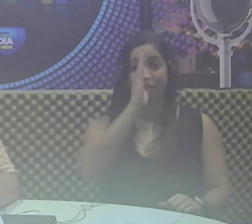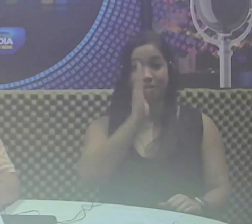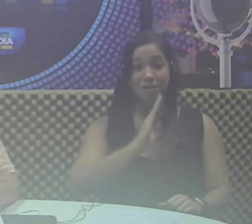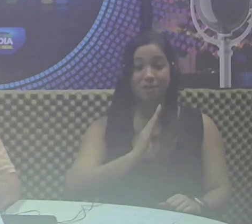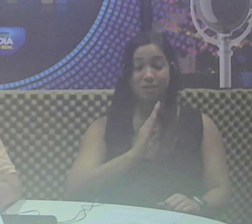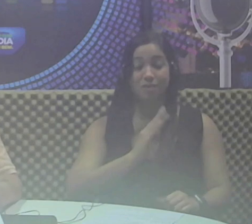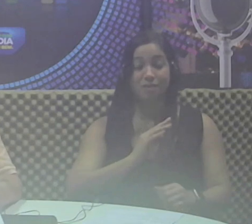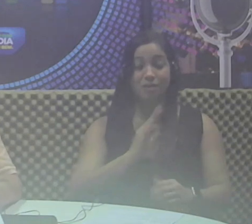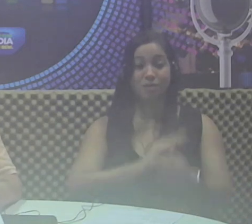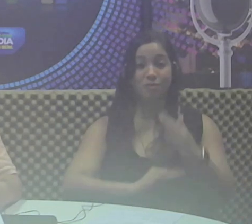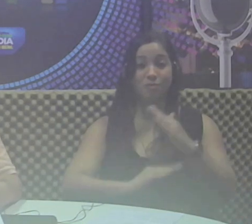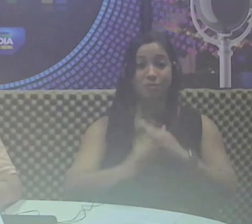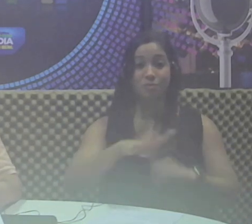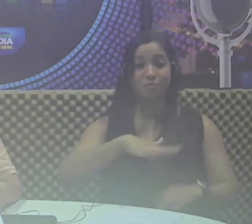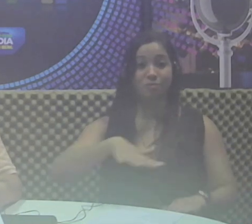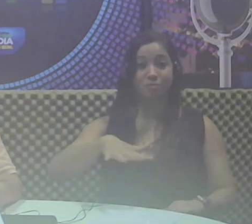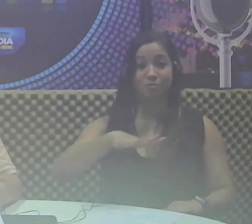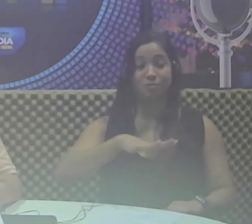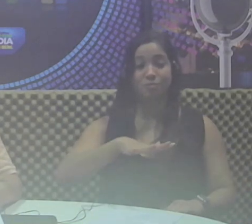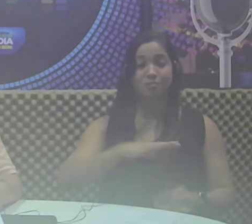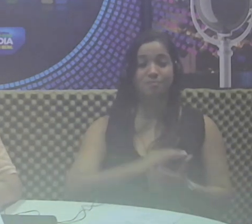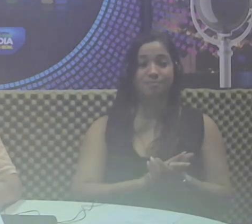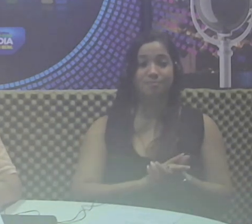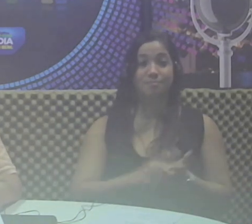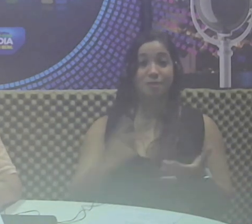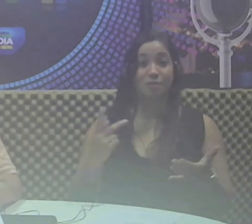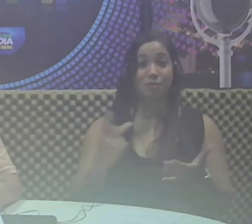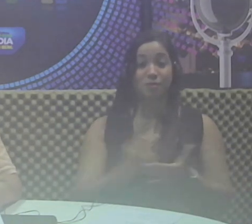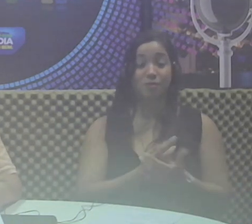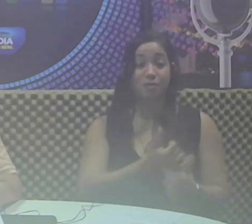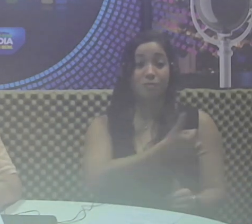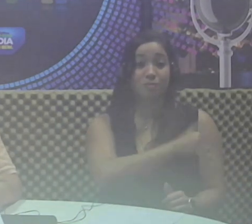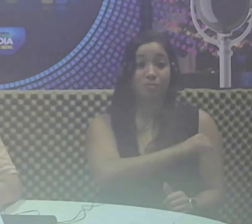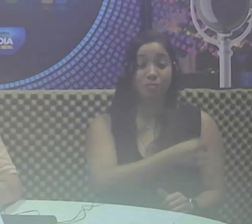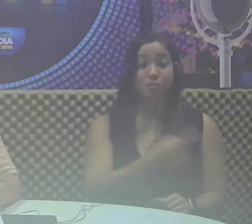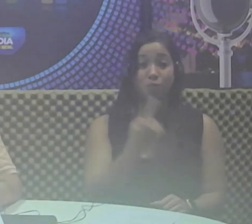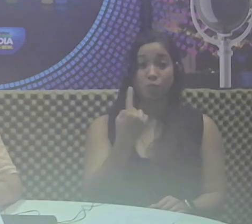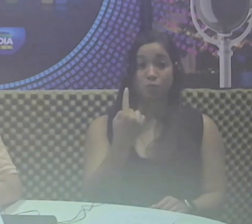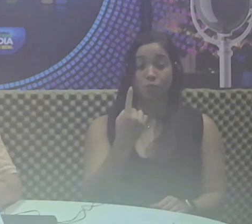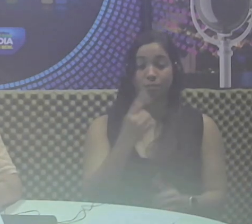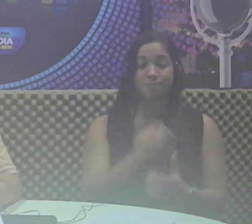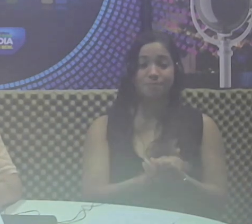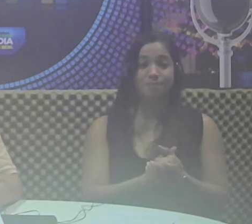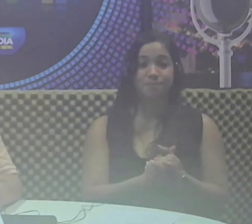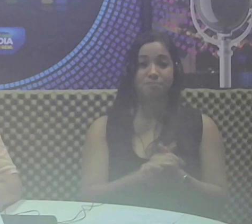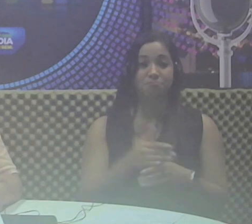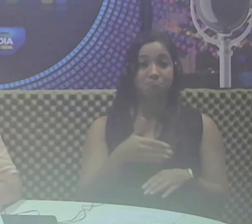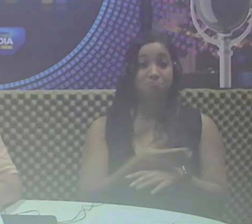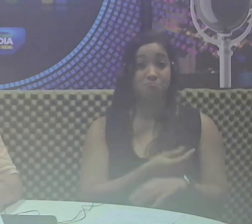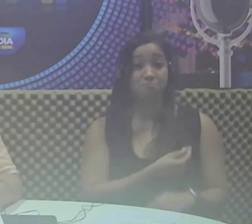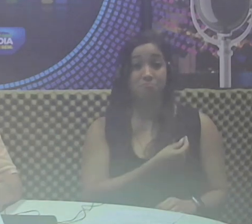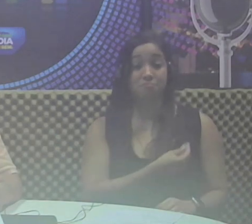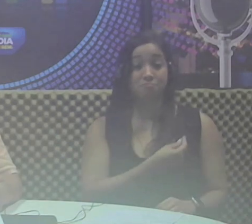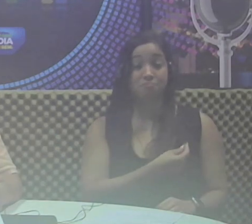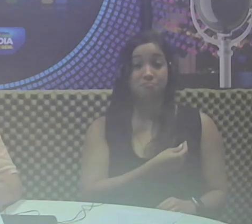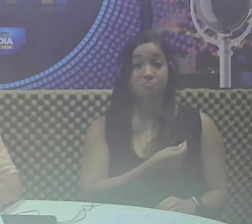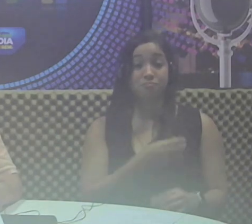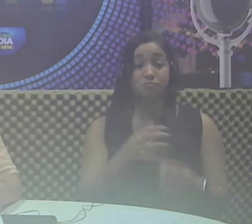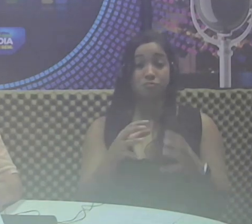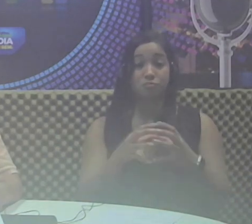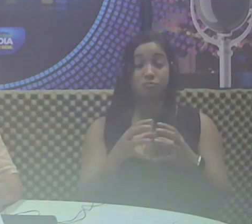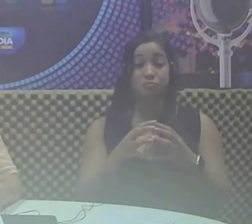Regional. A competição acontece na Arena Carioca 1, no Rio de Janeiro, com a participação de atletas das